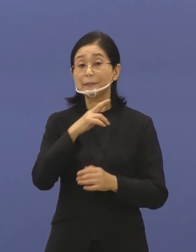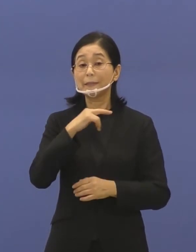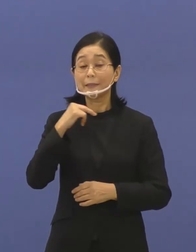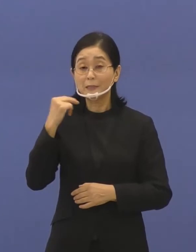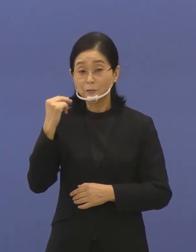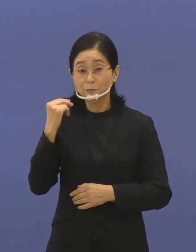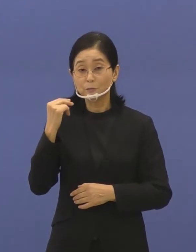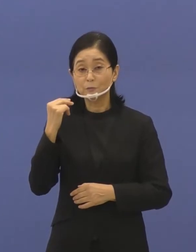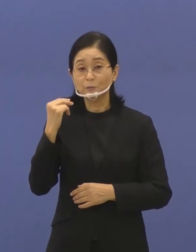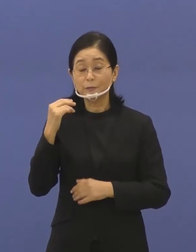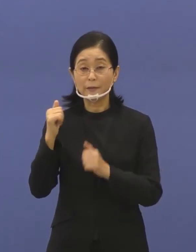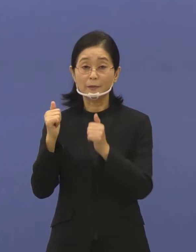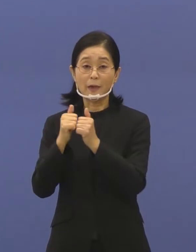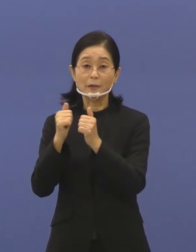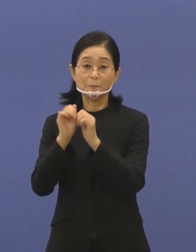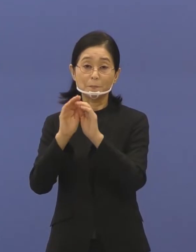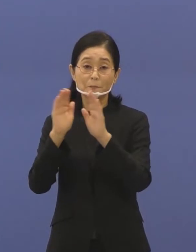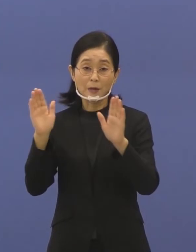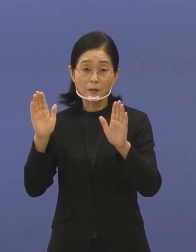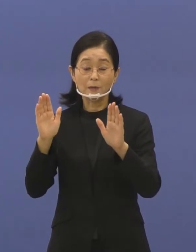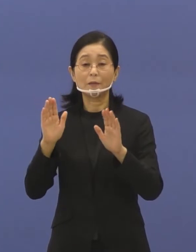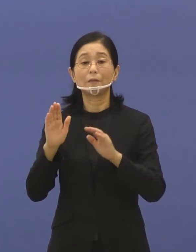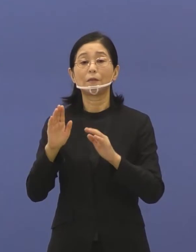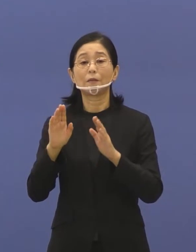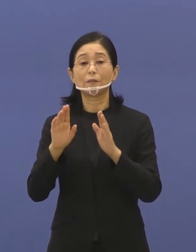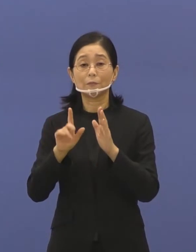COP26 の会議があったときに、